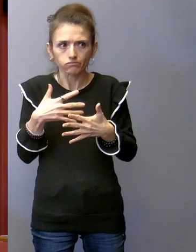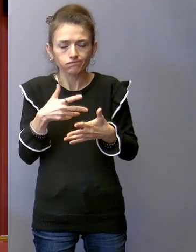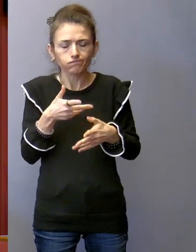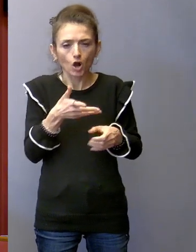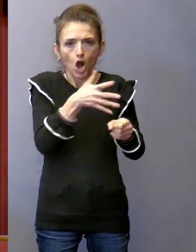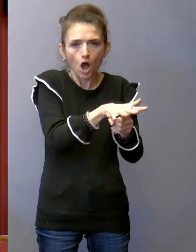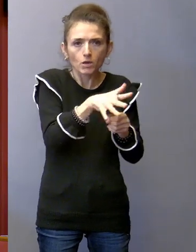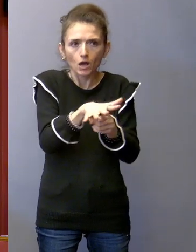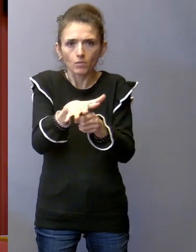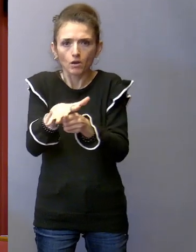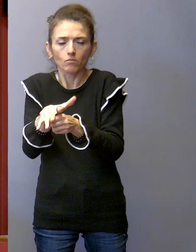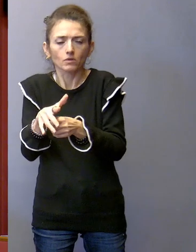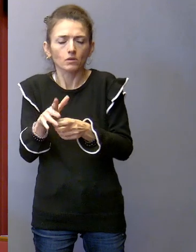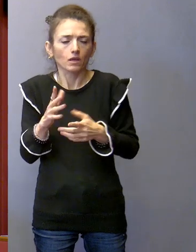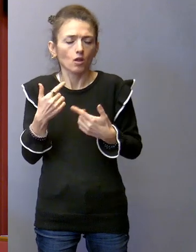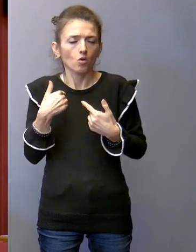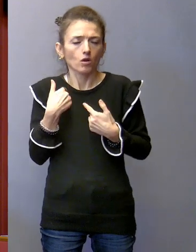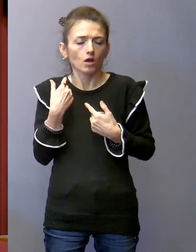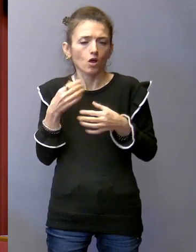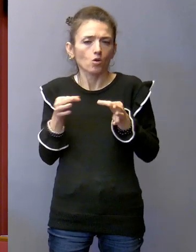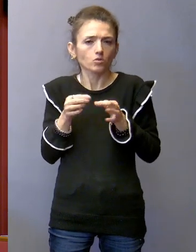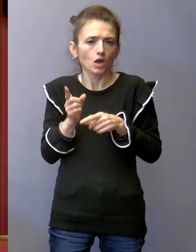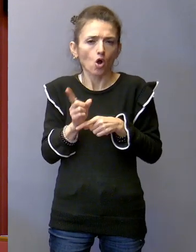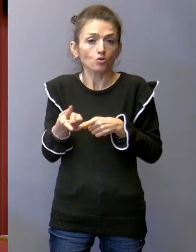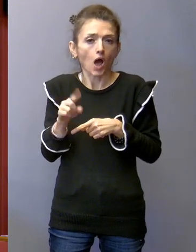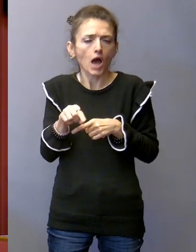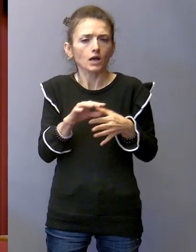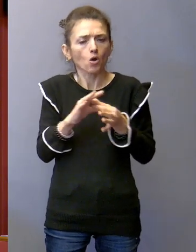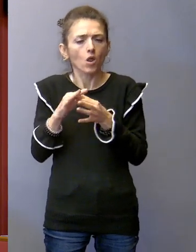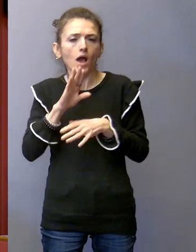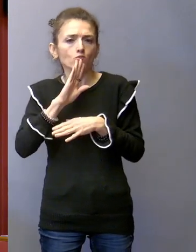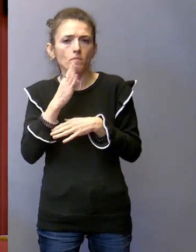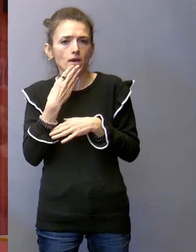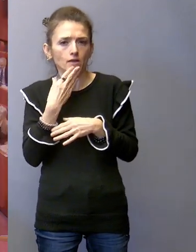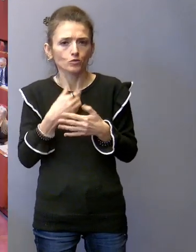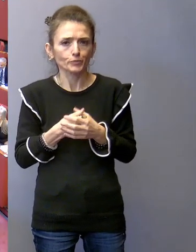il parere Quindi è contrario in questi termini anche nel merito ovviamente grazie